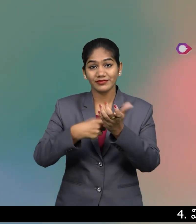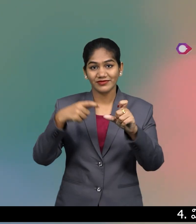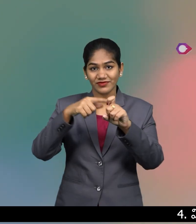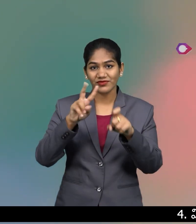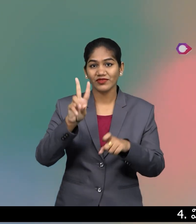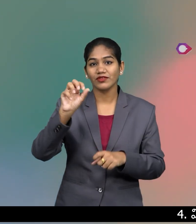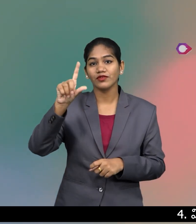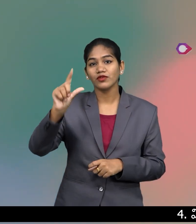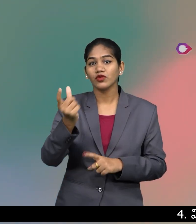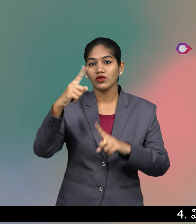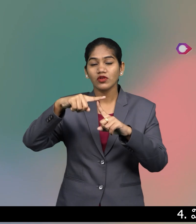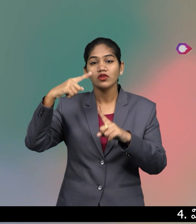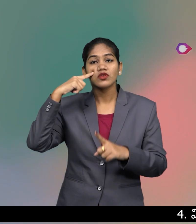4. విప్లవకారులు,